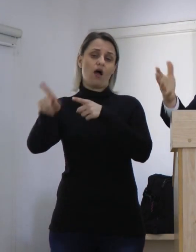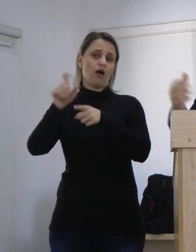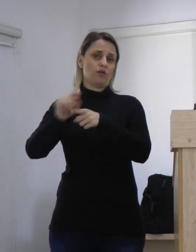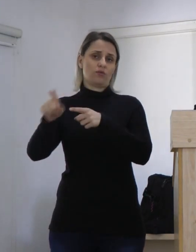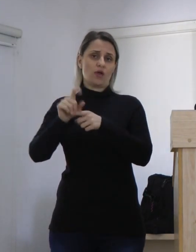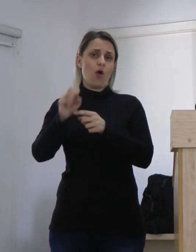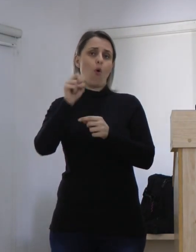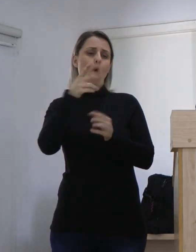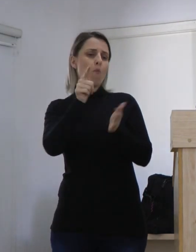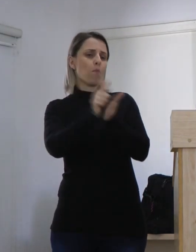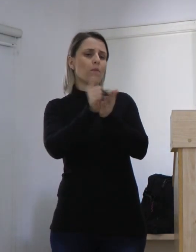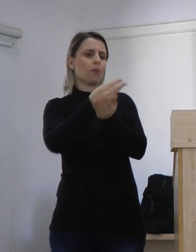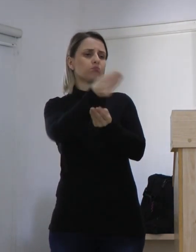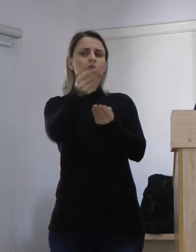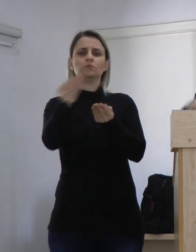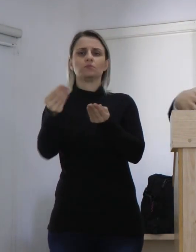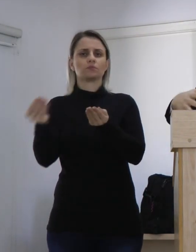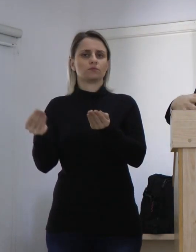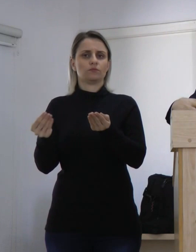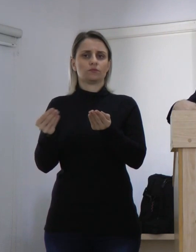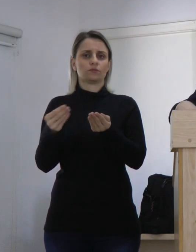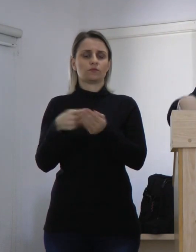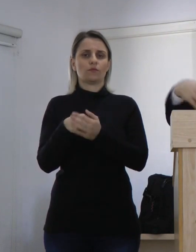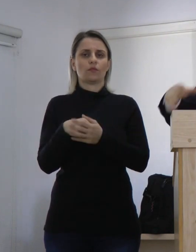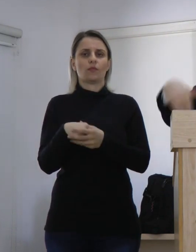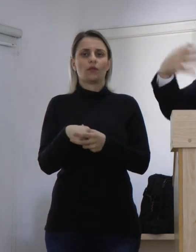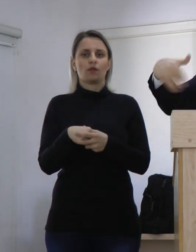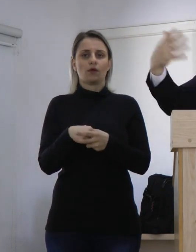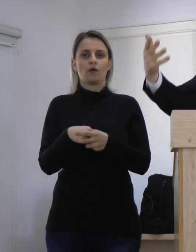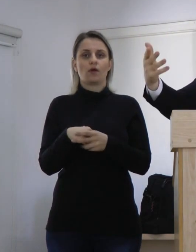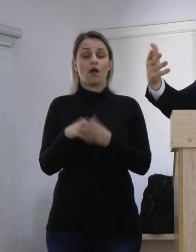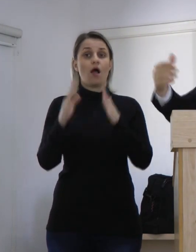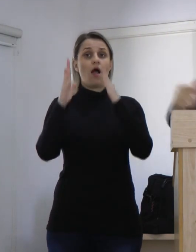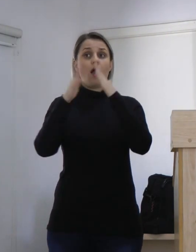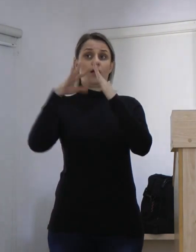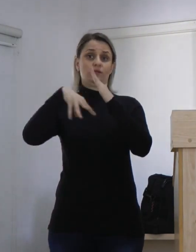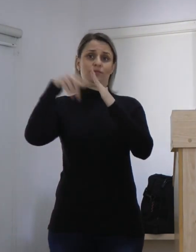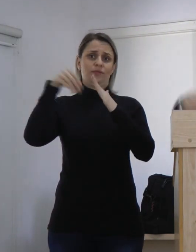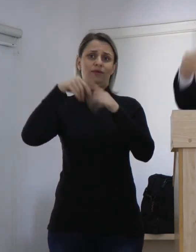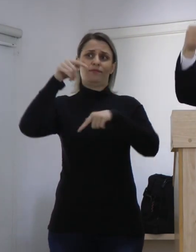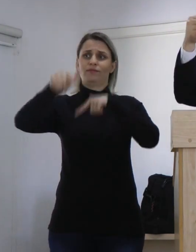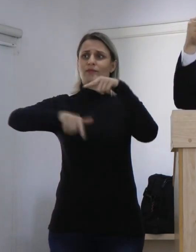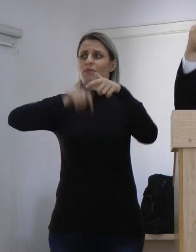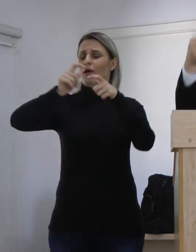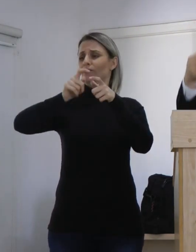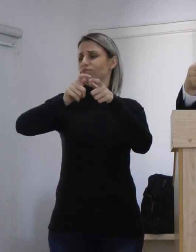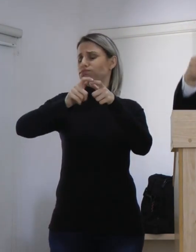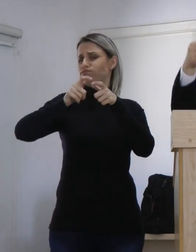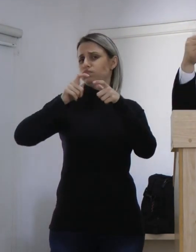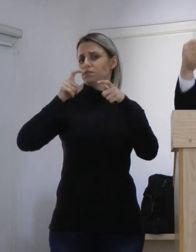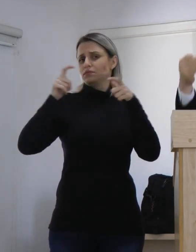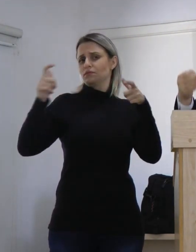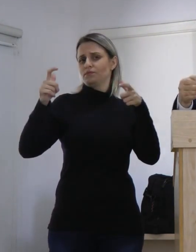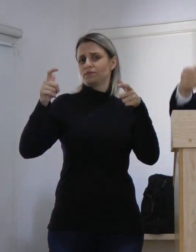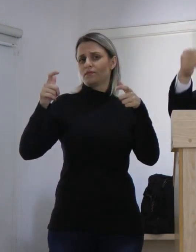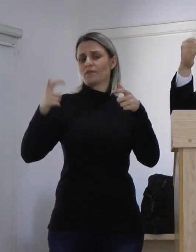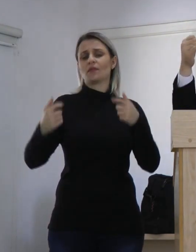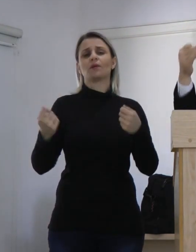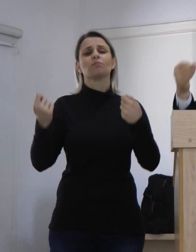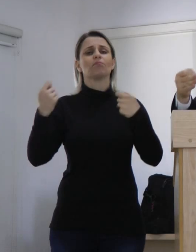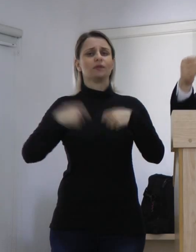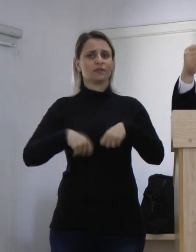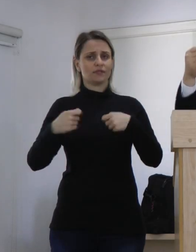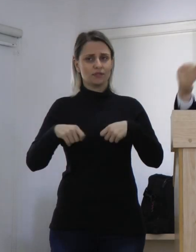panfletos de divulgação. As casas espíritas fazem um trabalho muito maior. Nós temos o dever de nos associar,